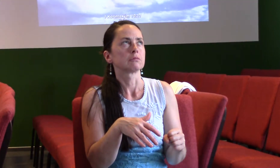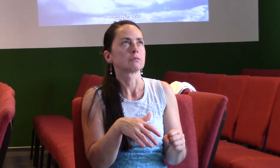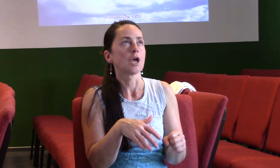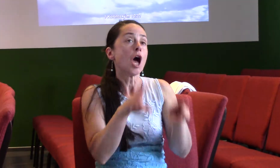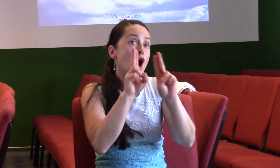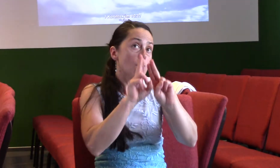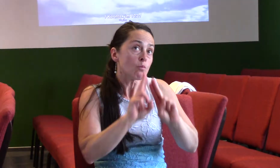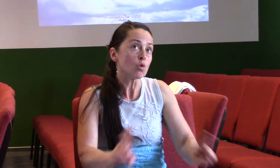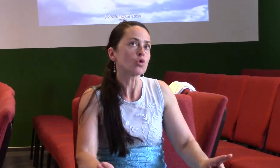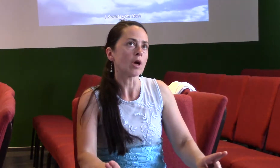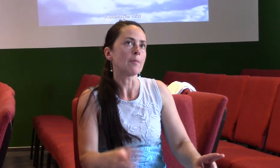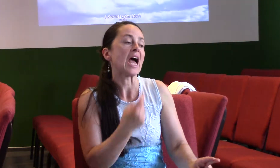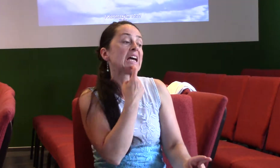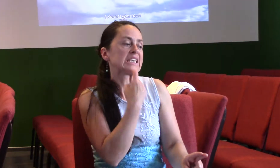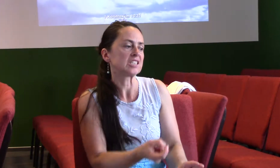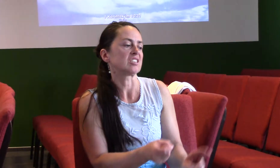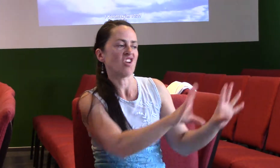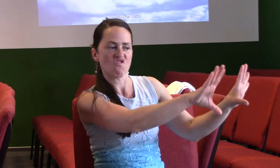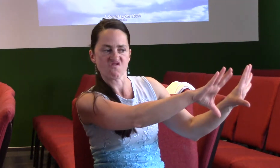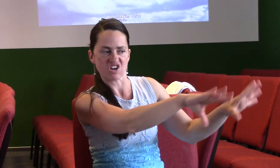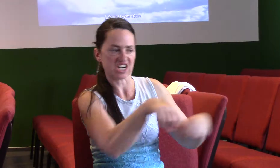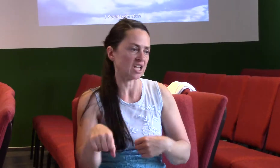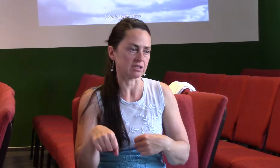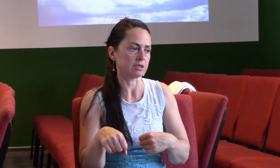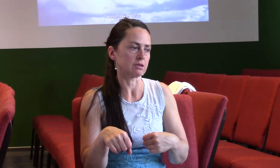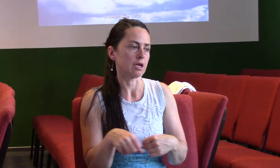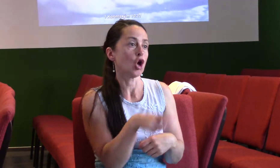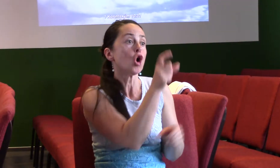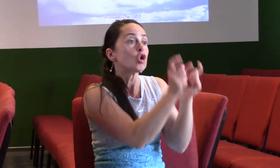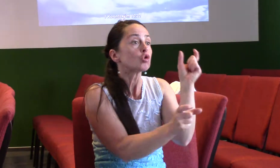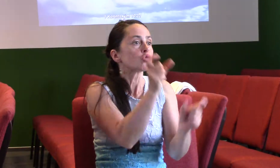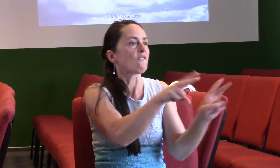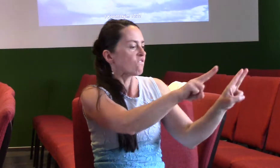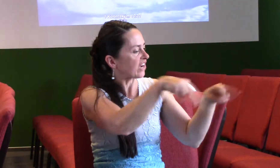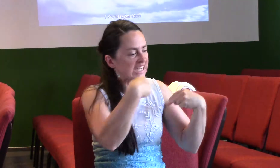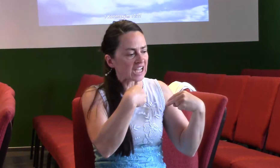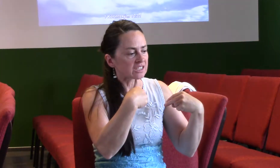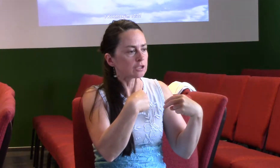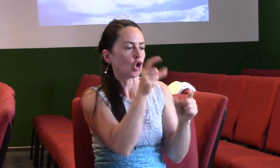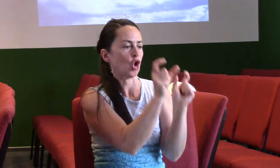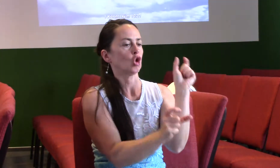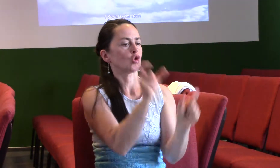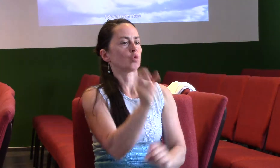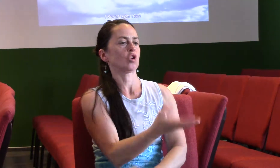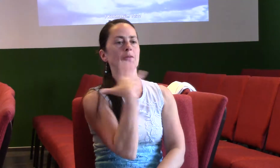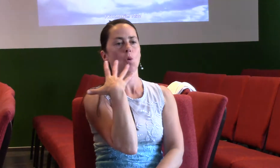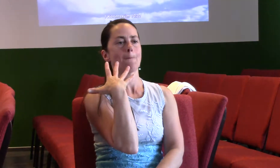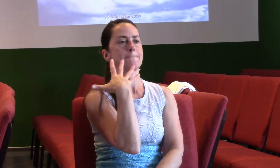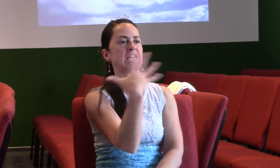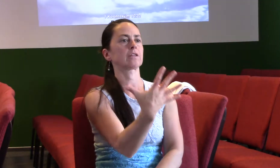ukrát se sboru ovce, to jsou naši sourozenci. Já teď řeknu